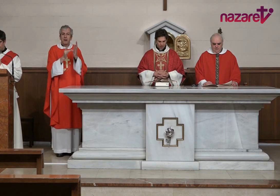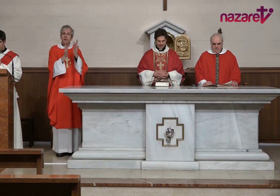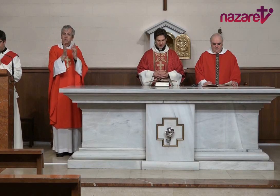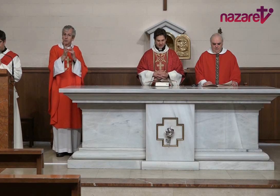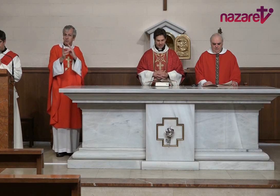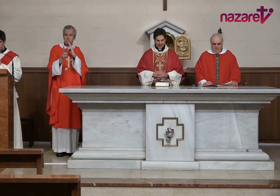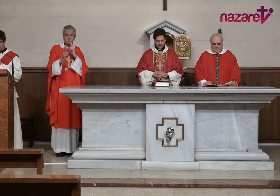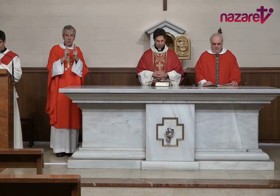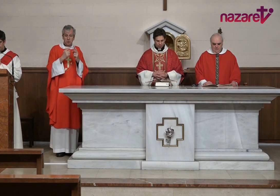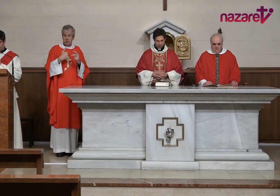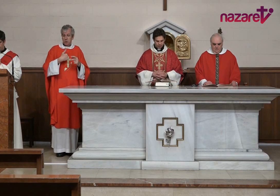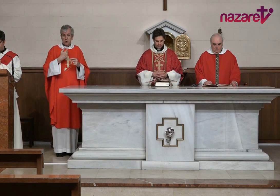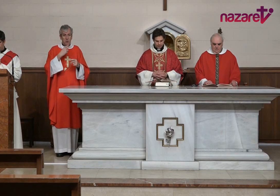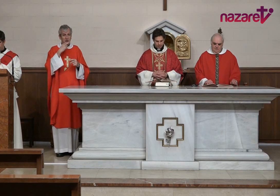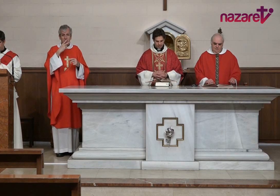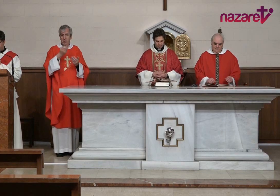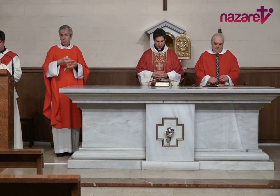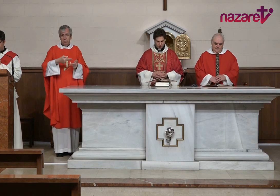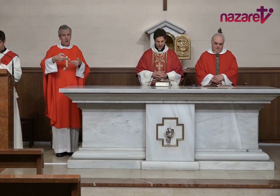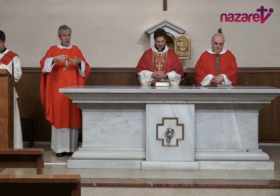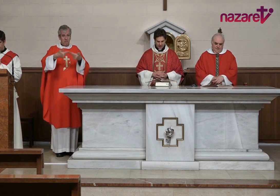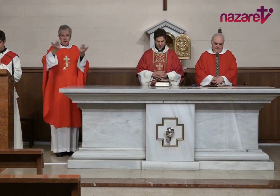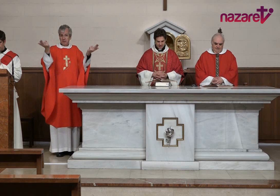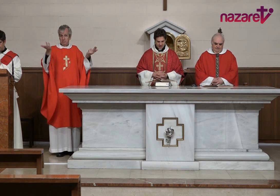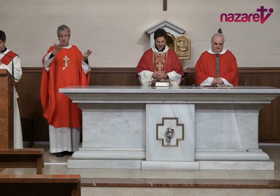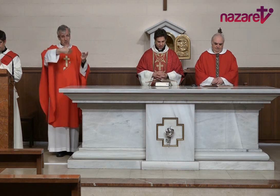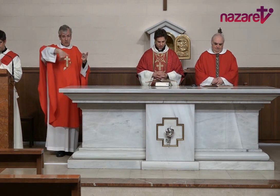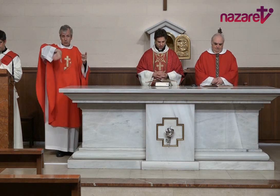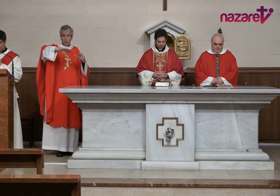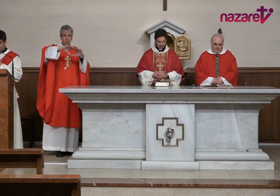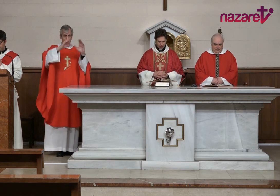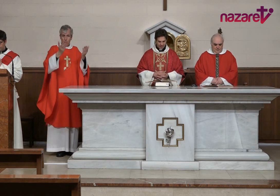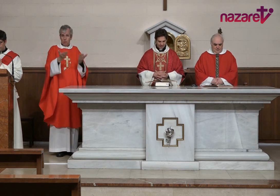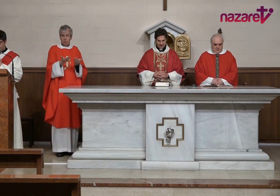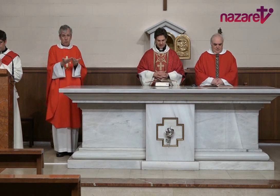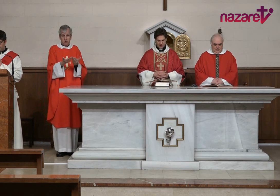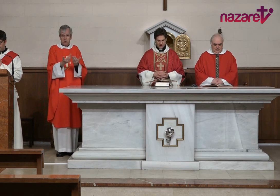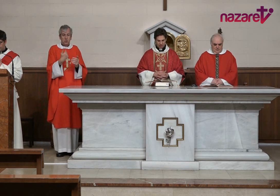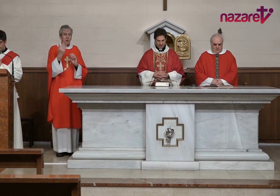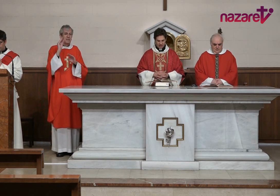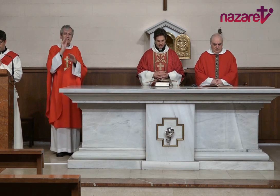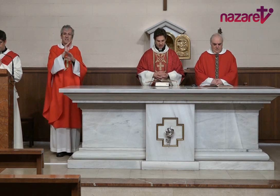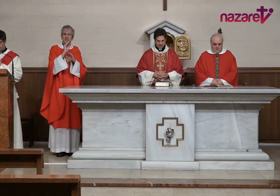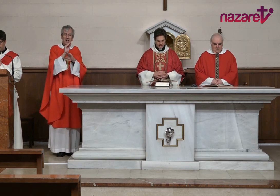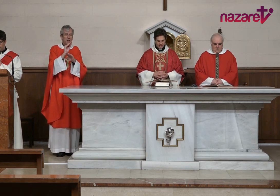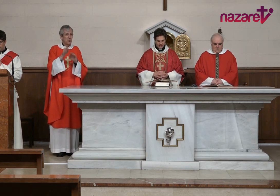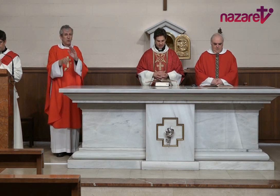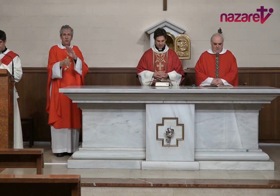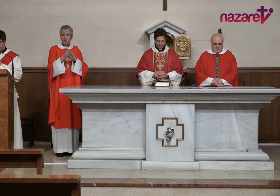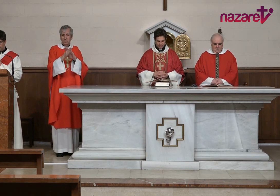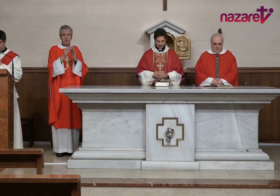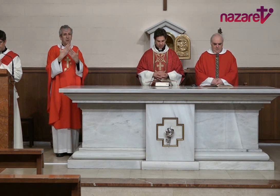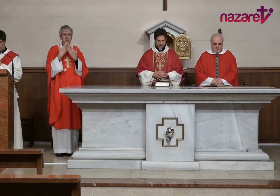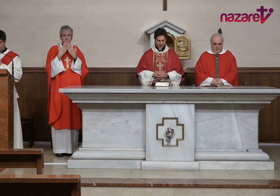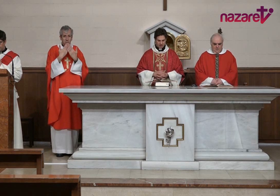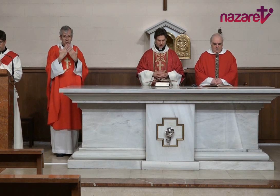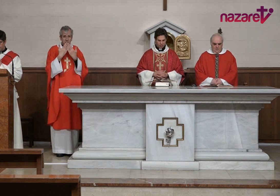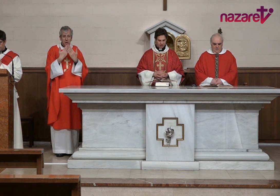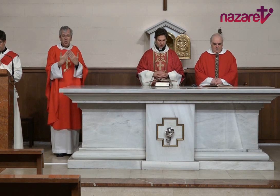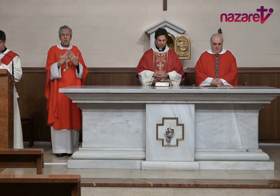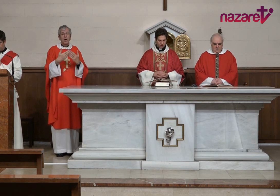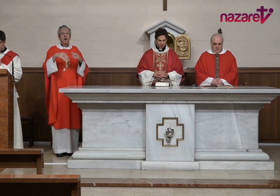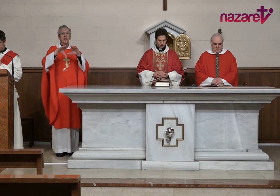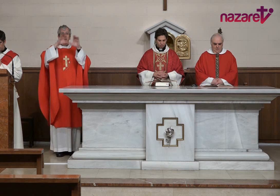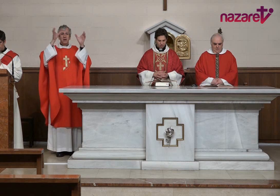he hablado abiertamente al mundo. Yo he enseñado continuamente en la sinagoga y en el templo, donde